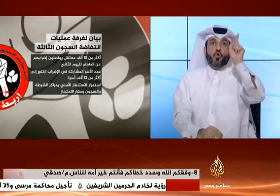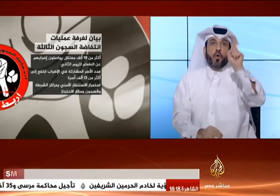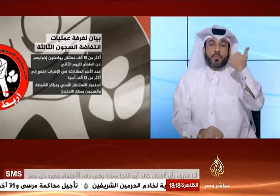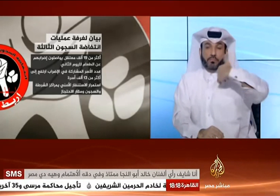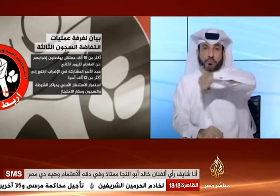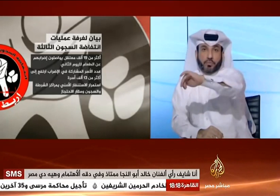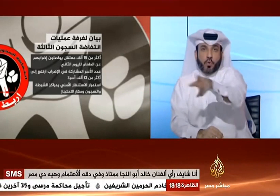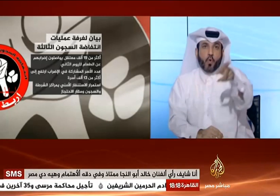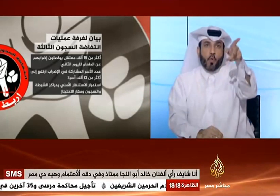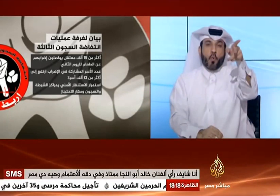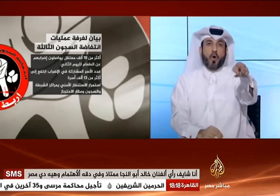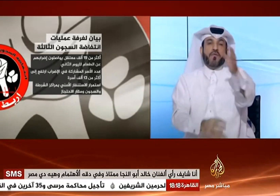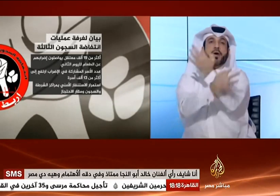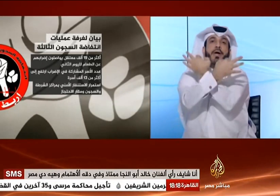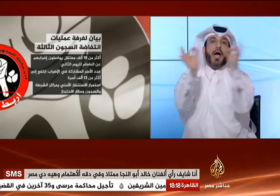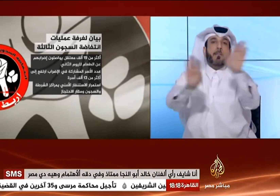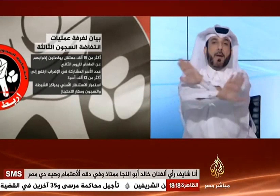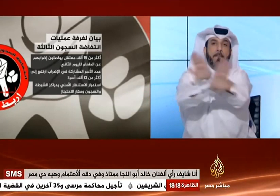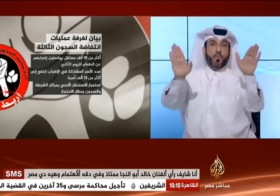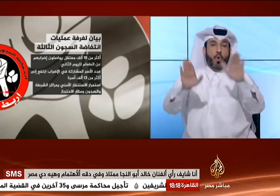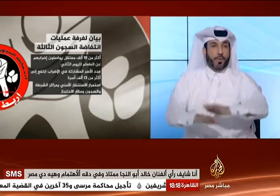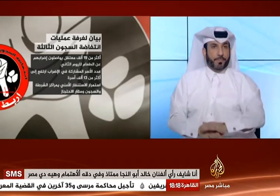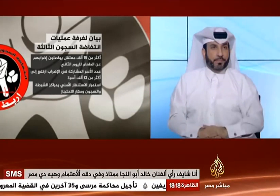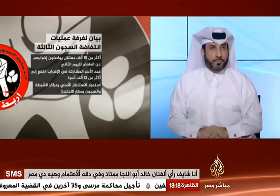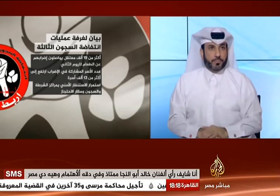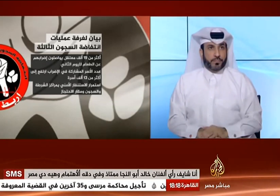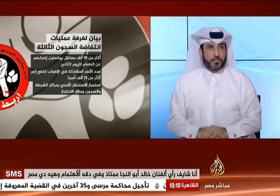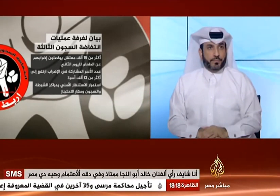الثاني على التوالي بالاقسام ومقام الاحتجاز